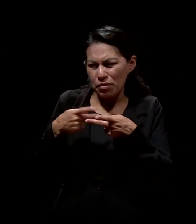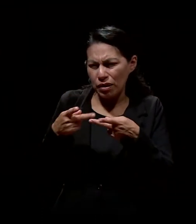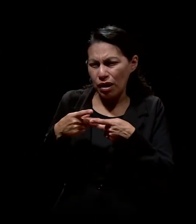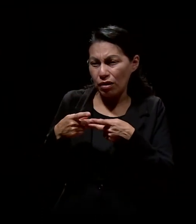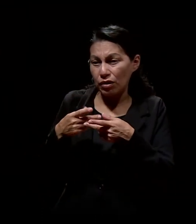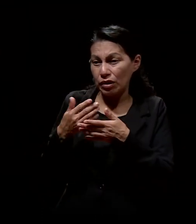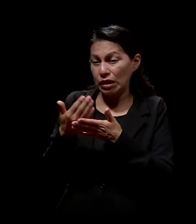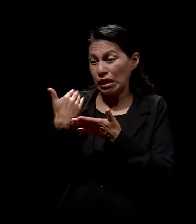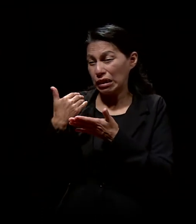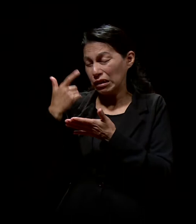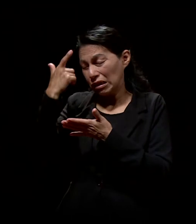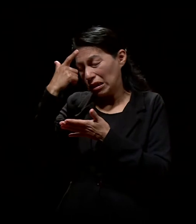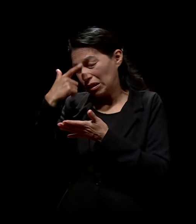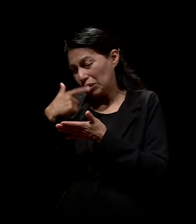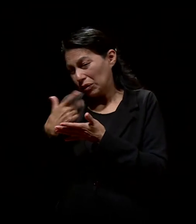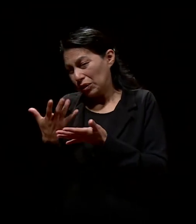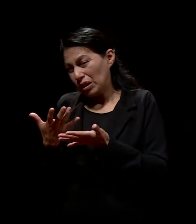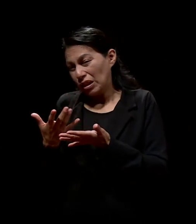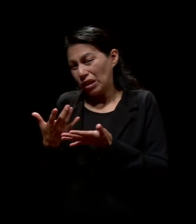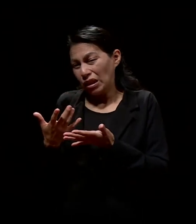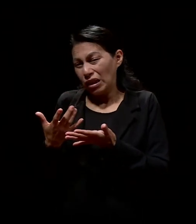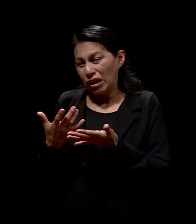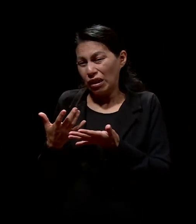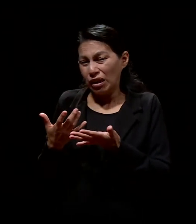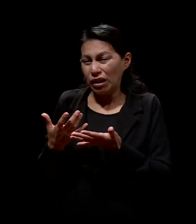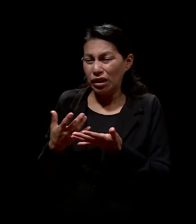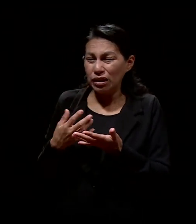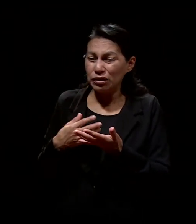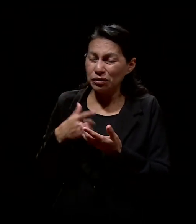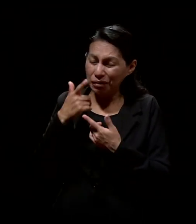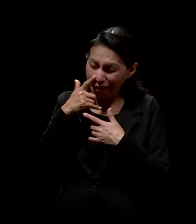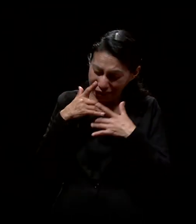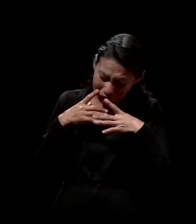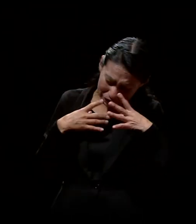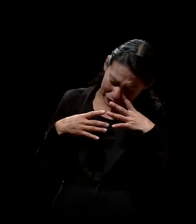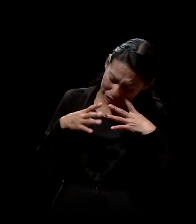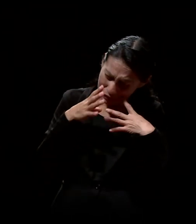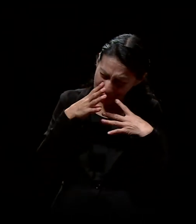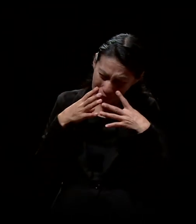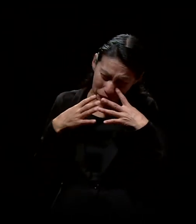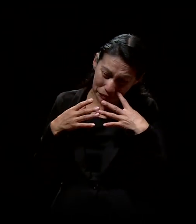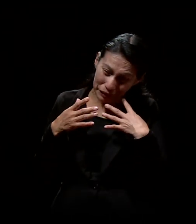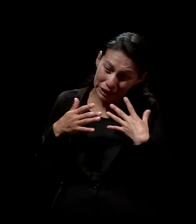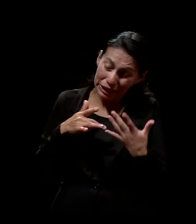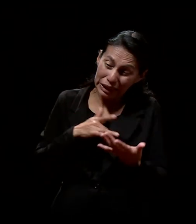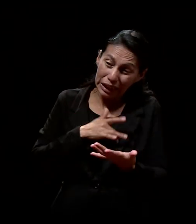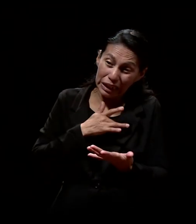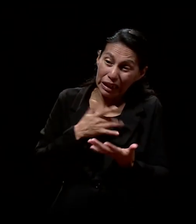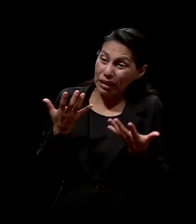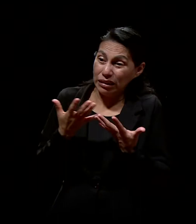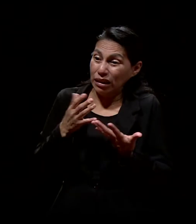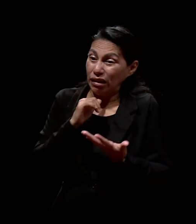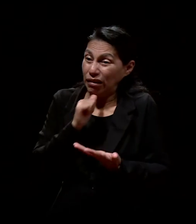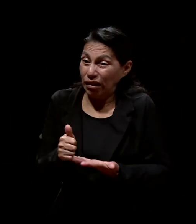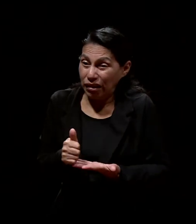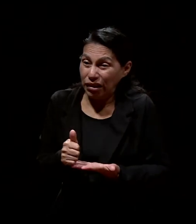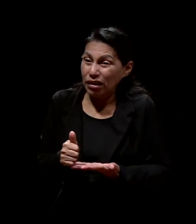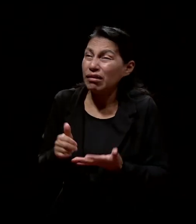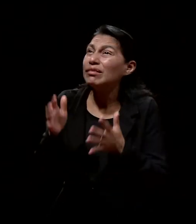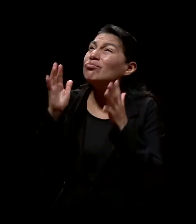la noche, cuando ya me iba a acostar, yo me puse a llorar porque sentía que no estaba avanzando. Entonces